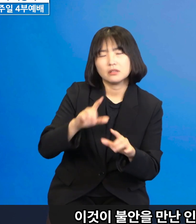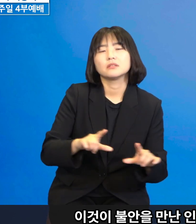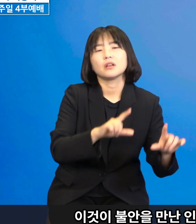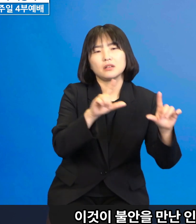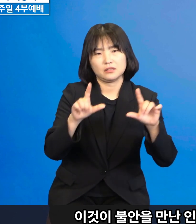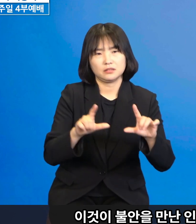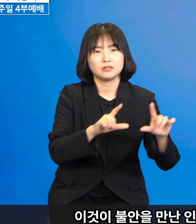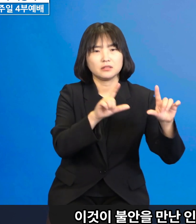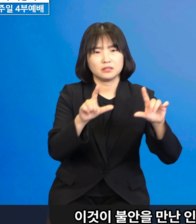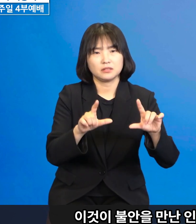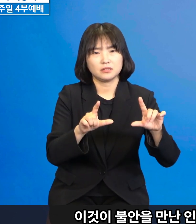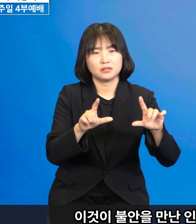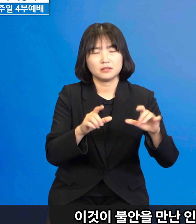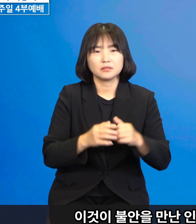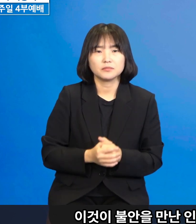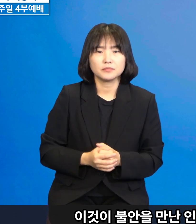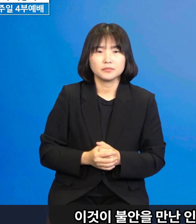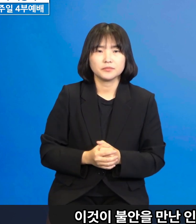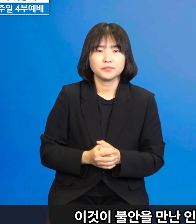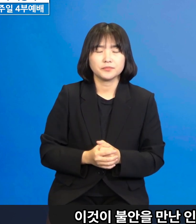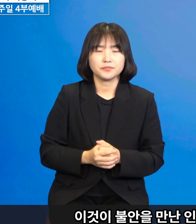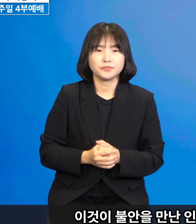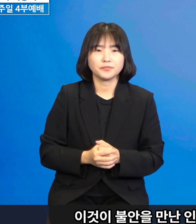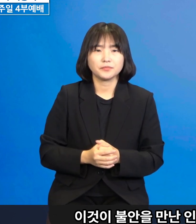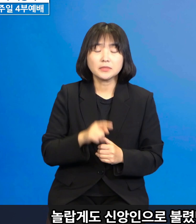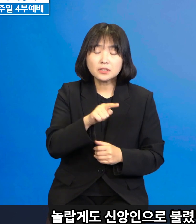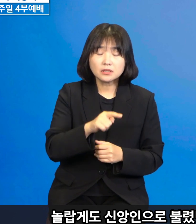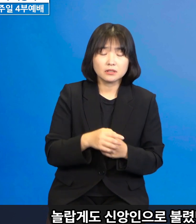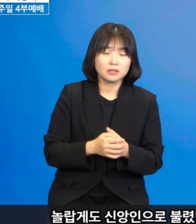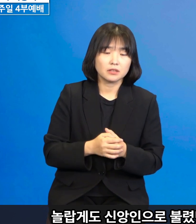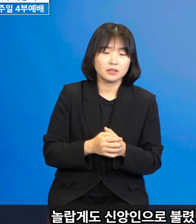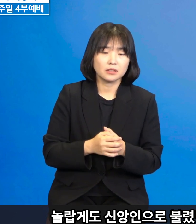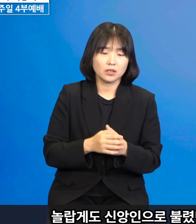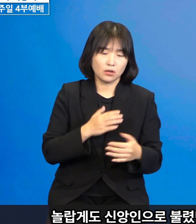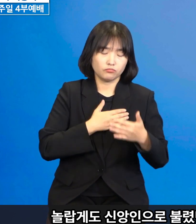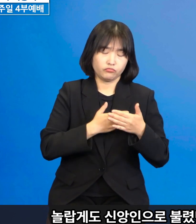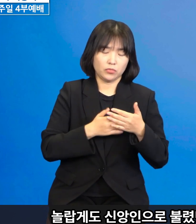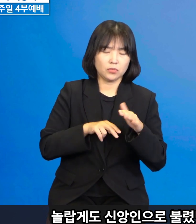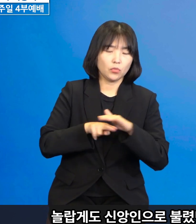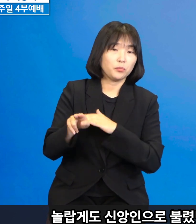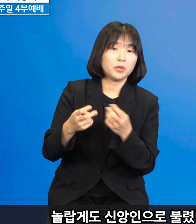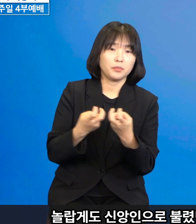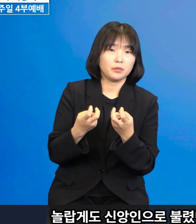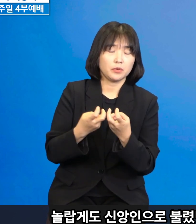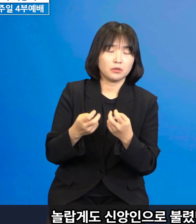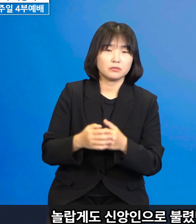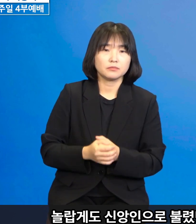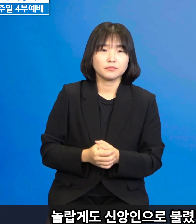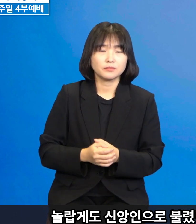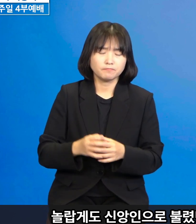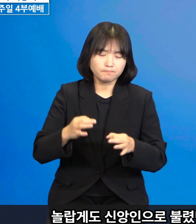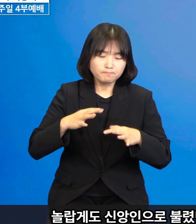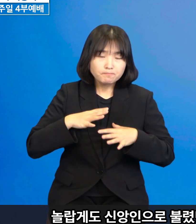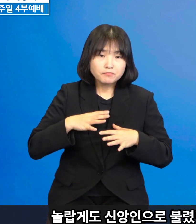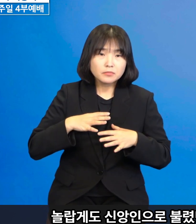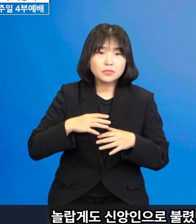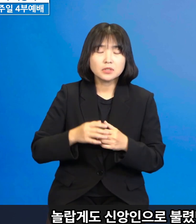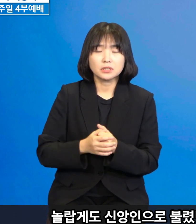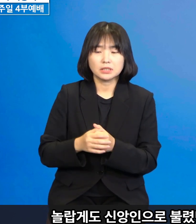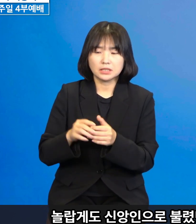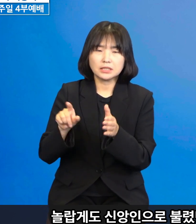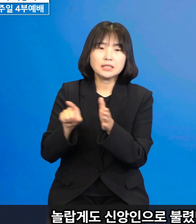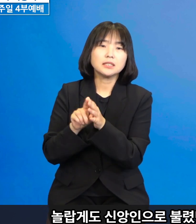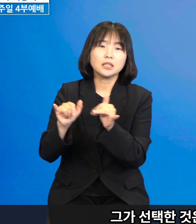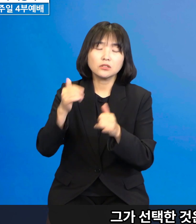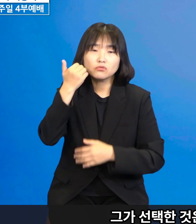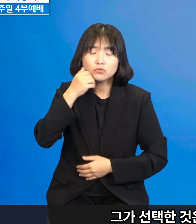인간의 또 다른 도피 방법이죠. 놀랍게도 신앙인으로 불렸던 다윗도 사울에게